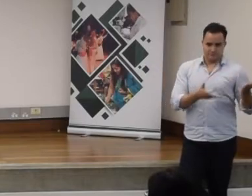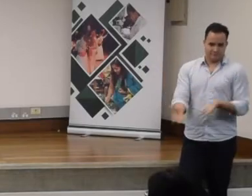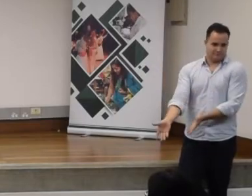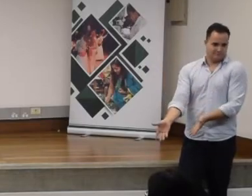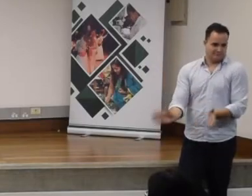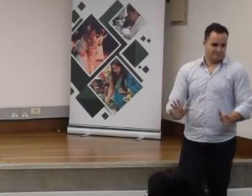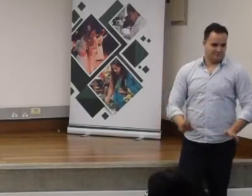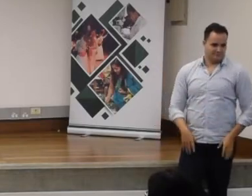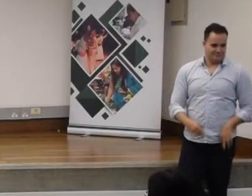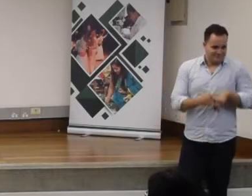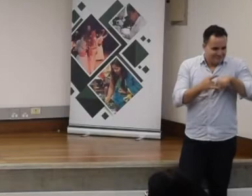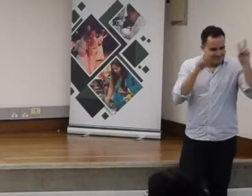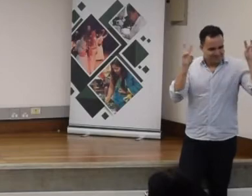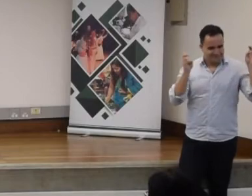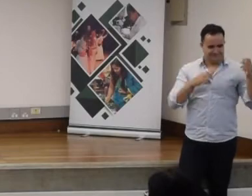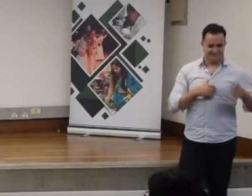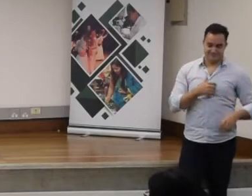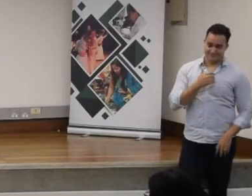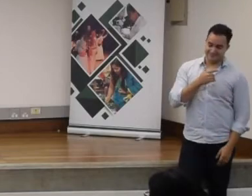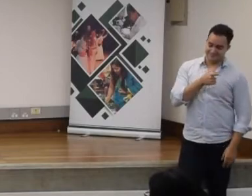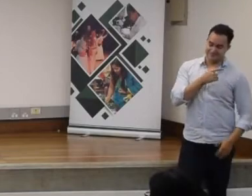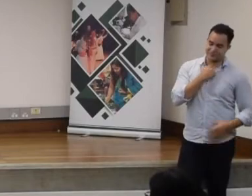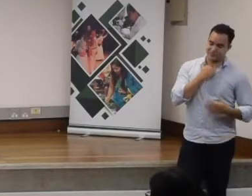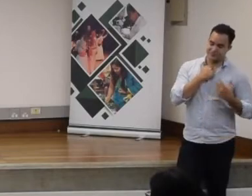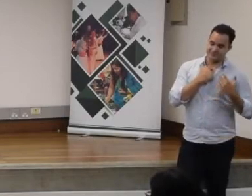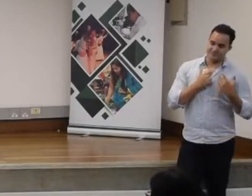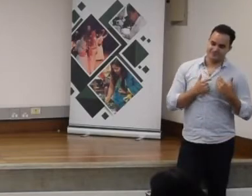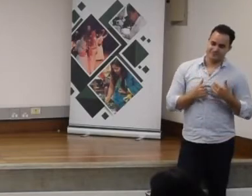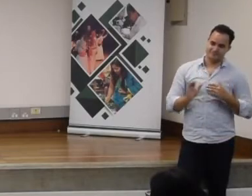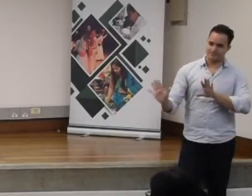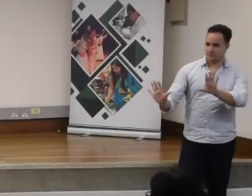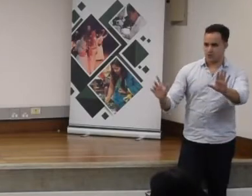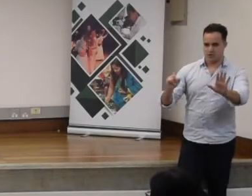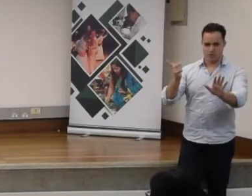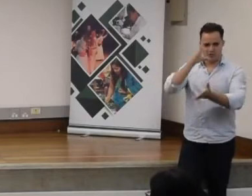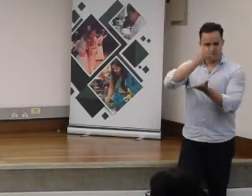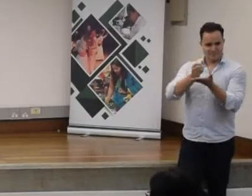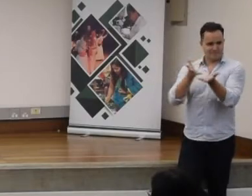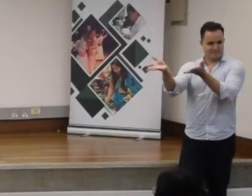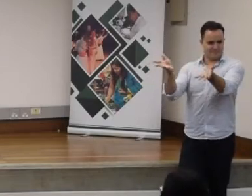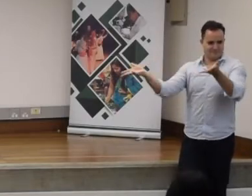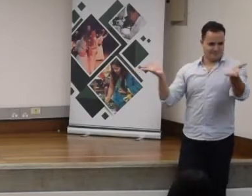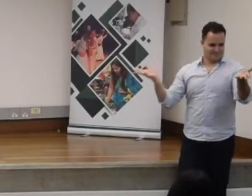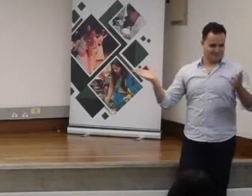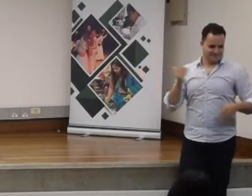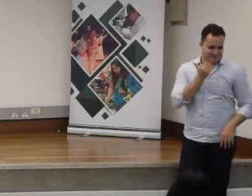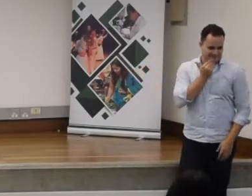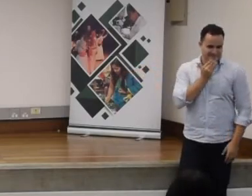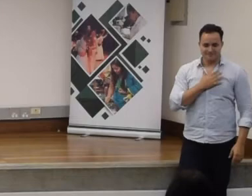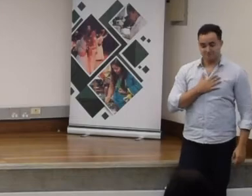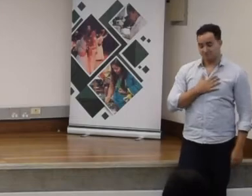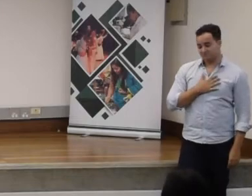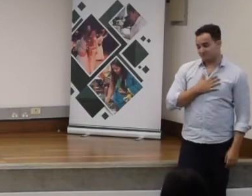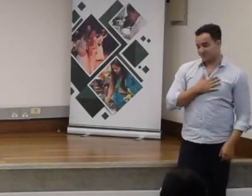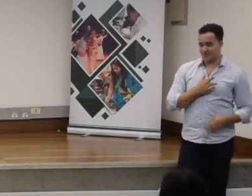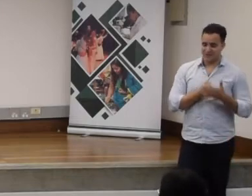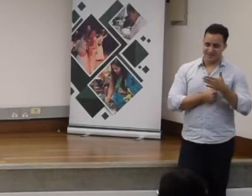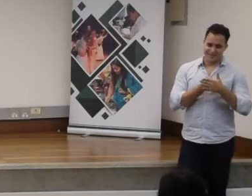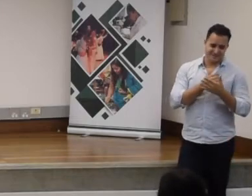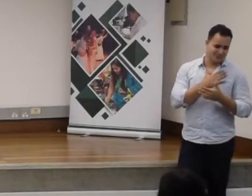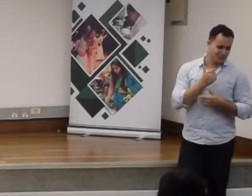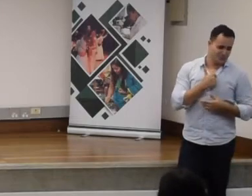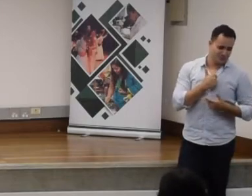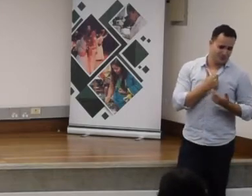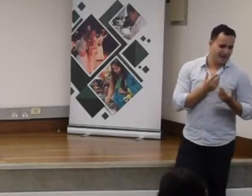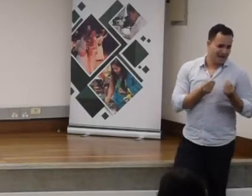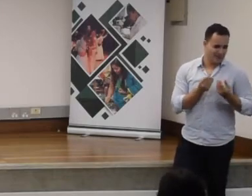El enrolamiento, matrícula por género, ¿sí? En Colombia, como la